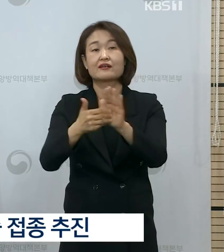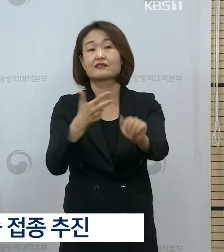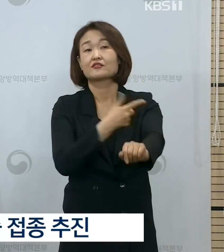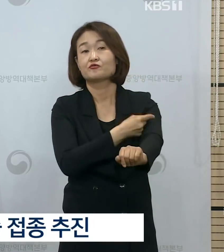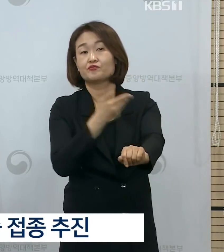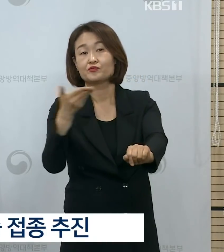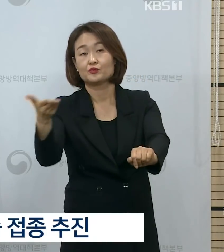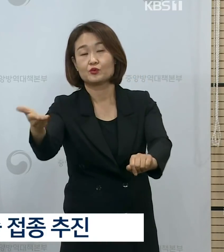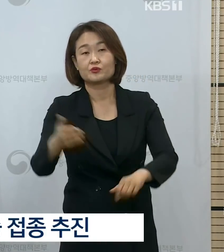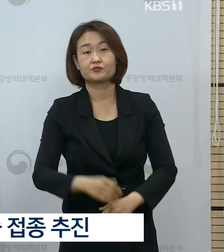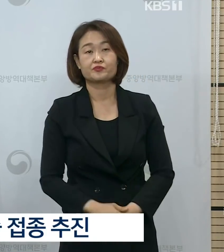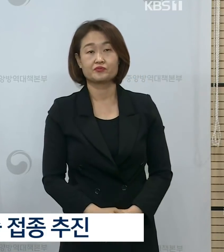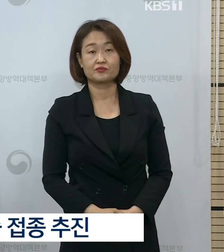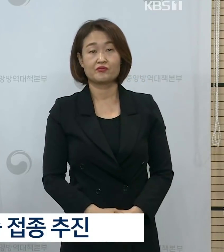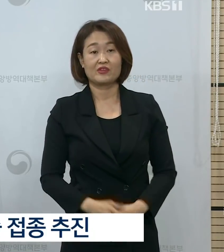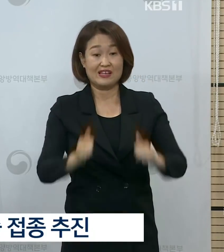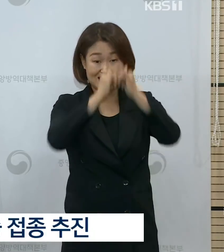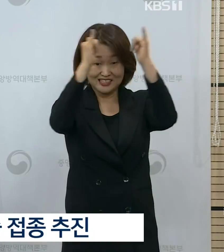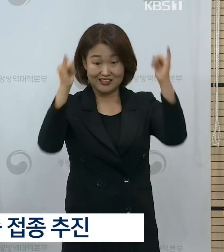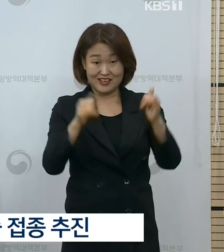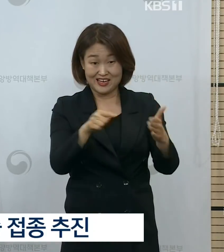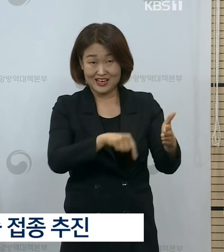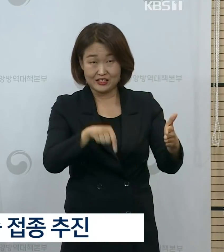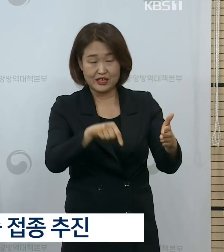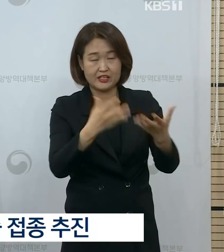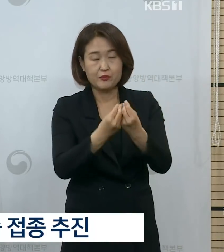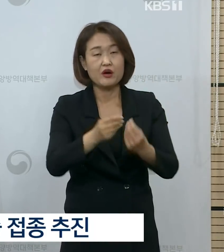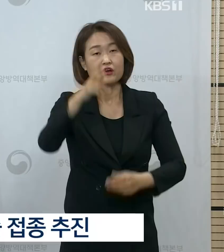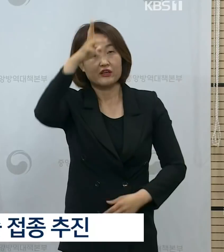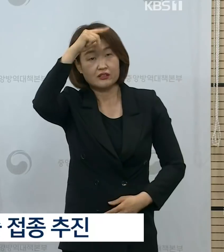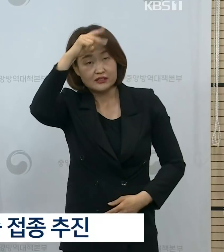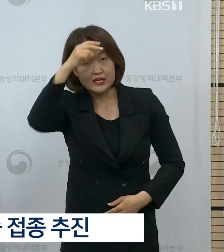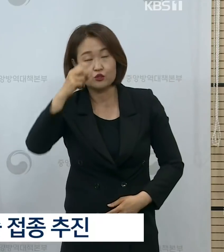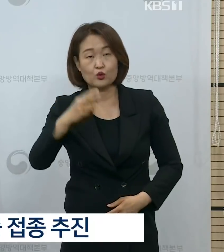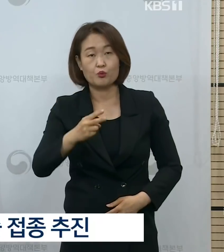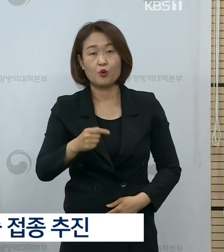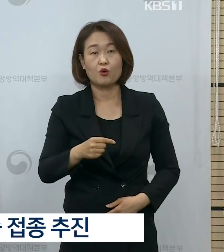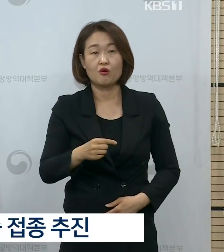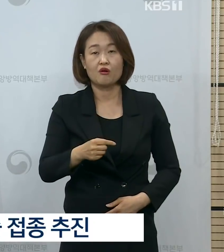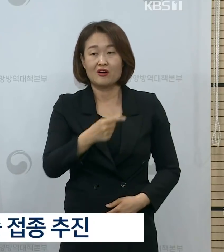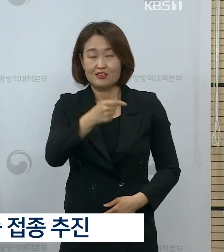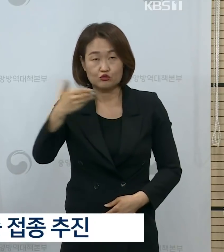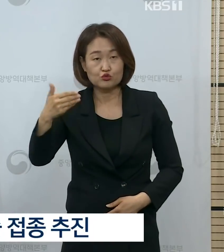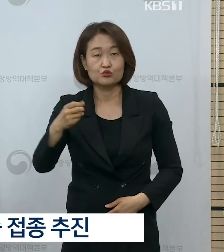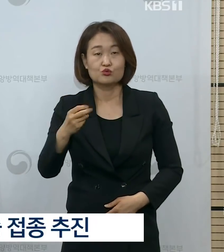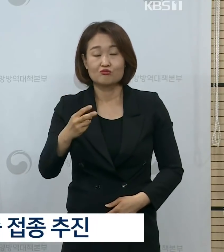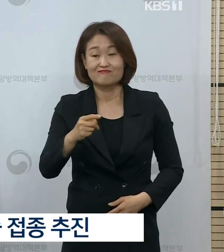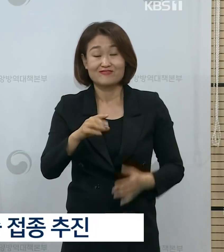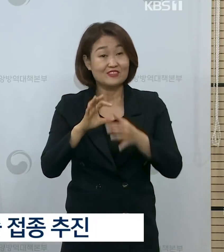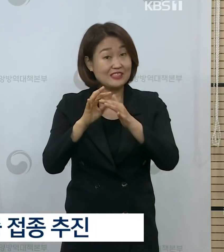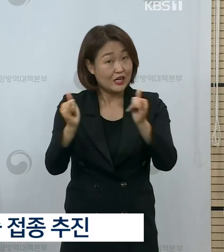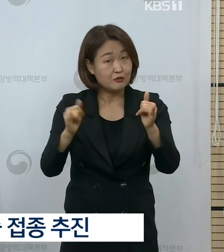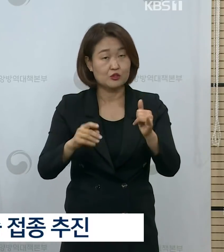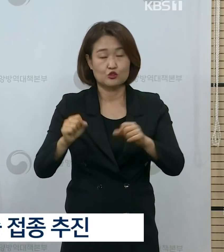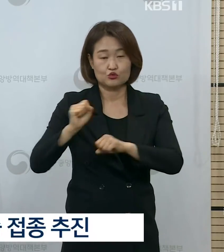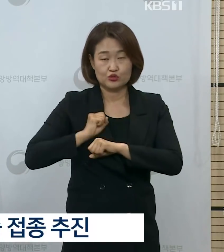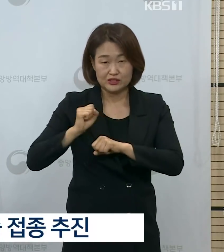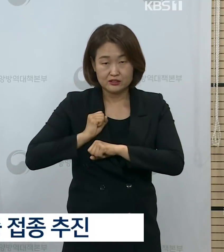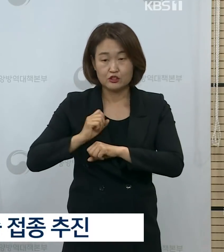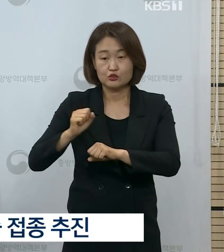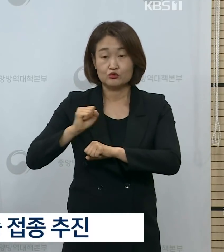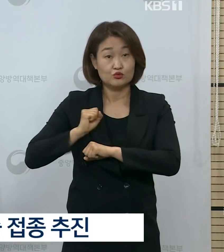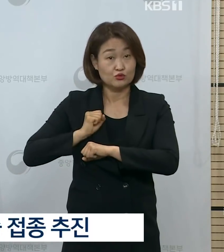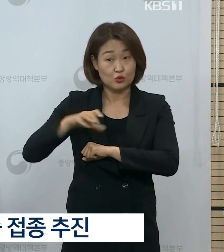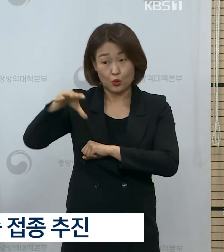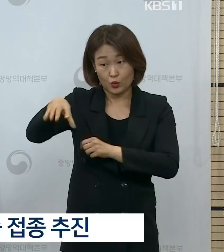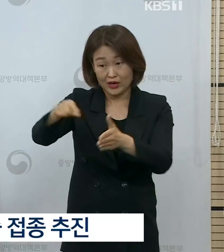시행하겠습니다. 사회 필수 인력인 경찰, 해경, 소방 등은 위탁의료기관을 통해 군인은 군부대, 군병원